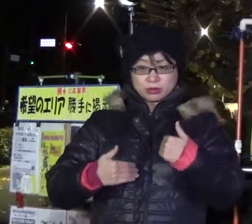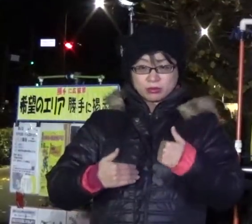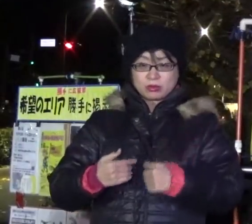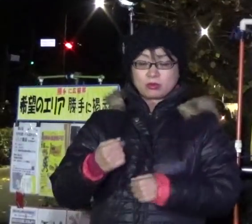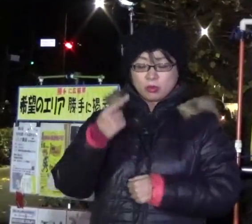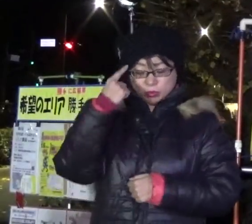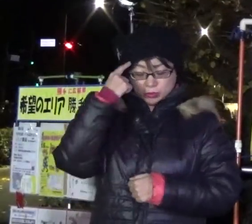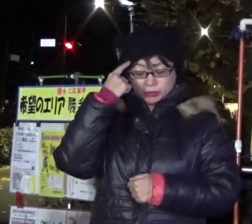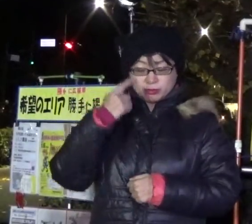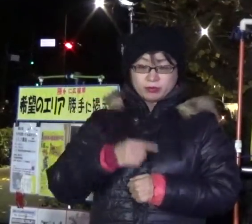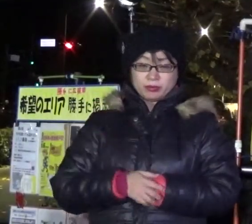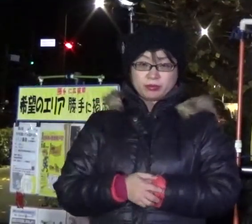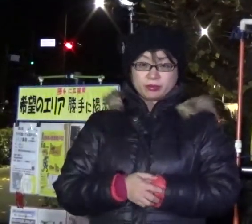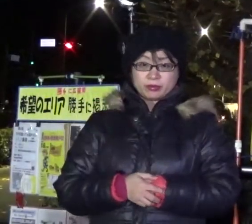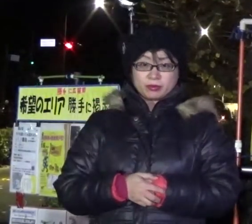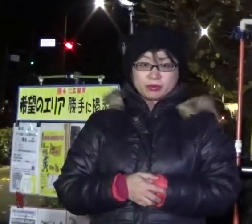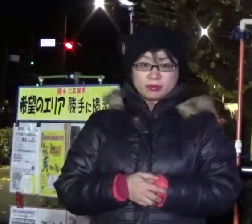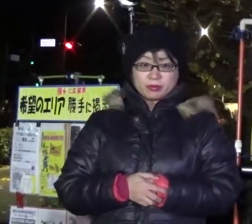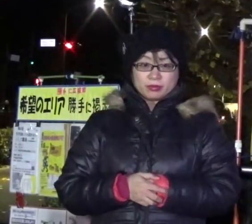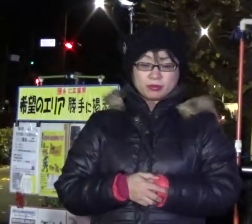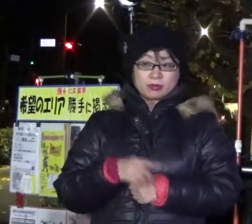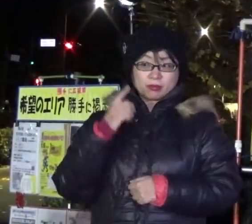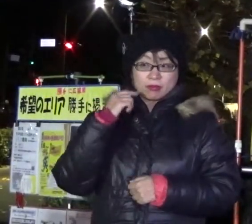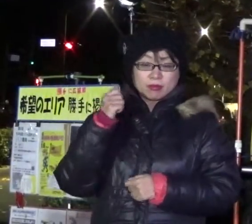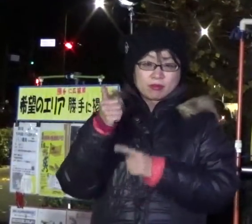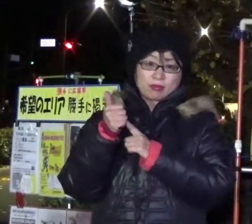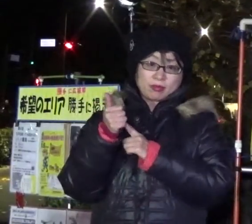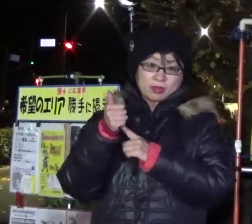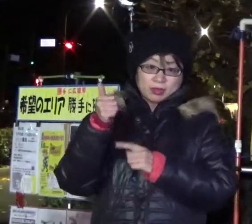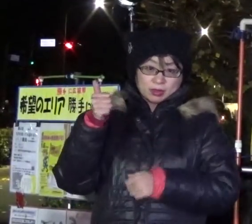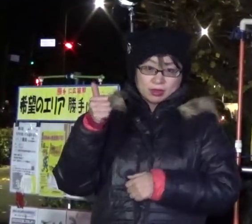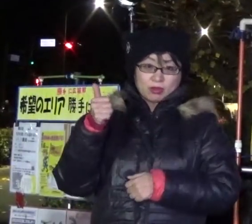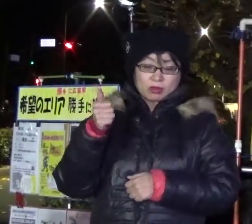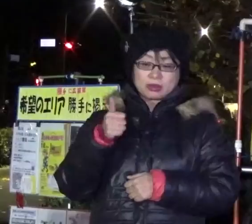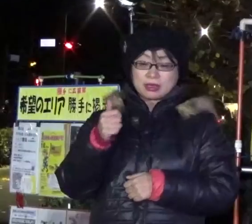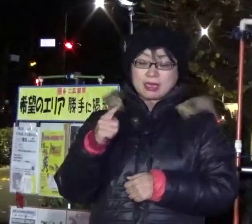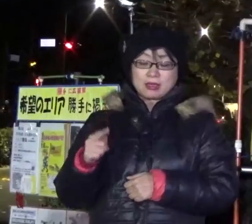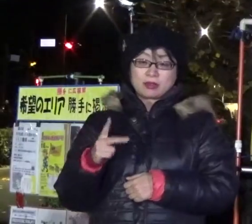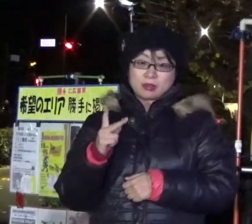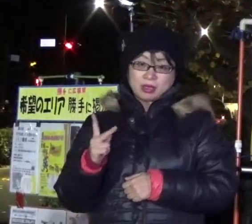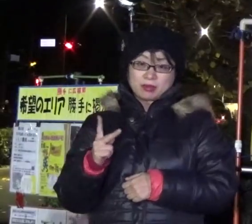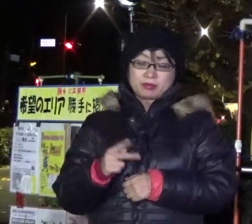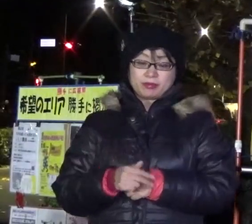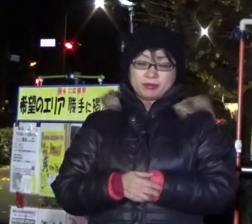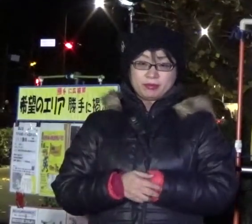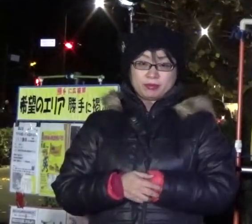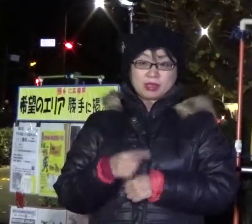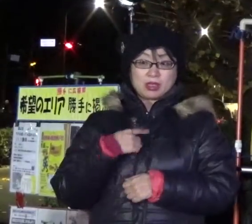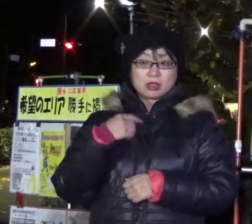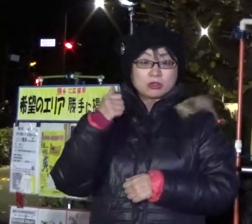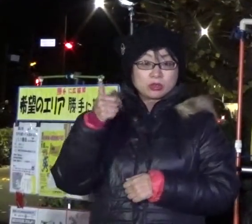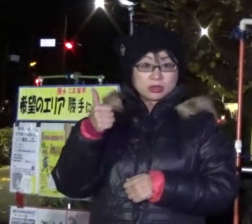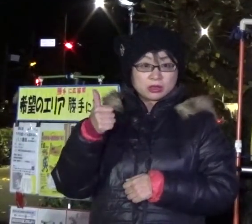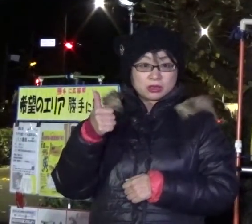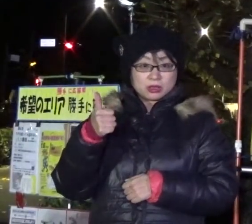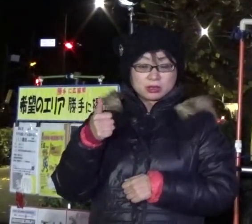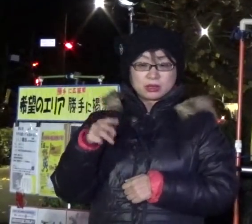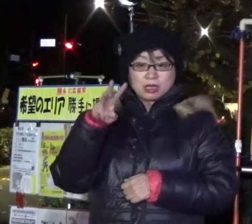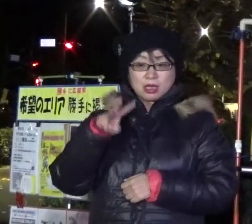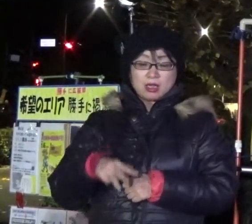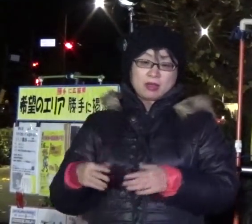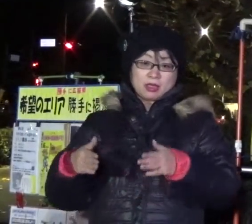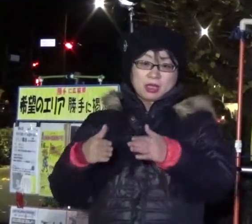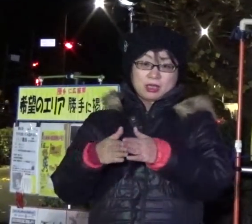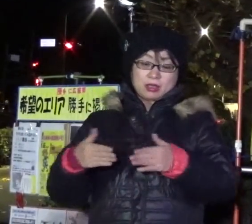わん、この父の、短歌の意味なんですけど、私の父は川崎でずっと仕事して